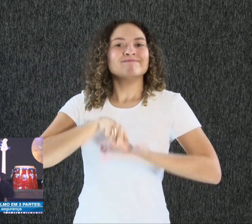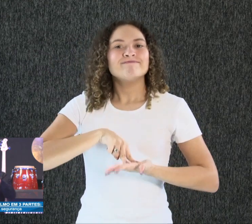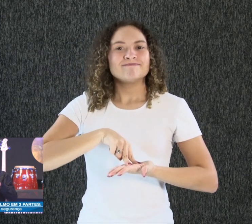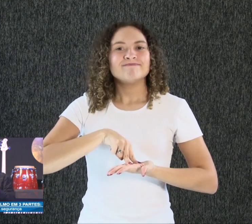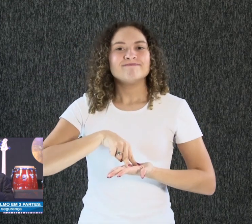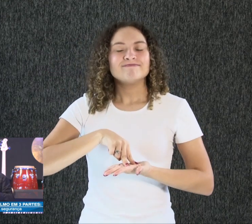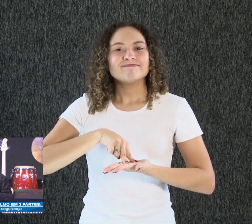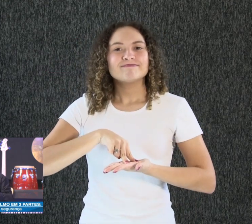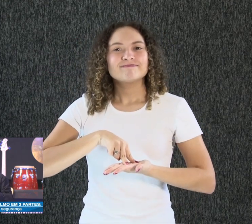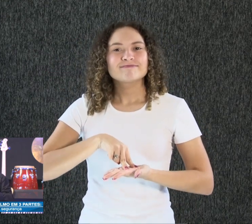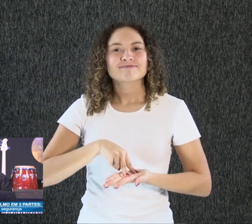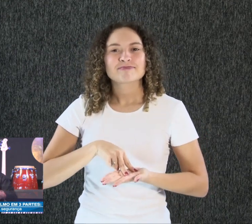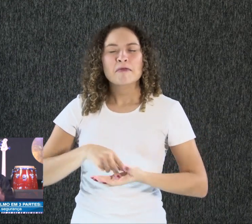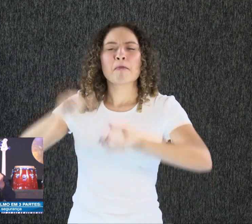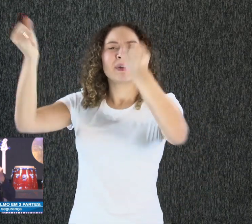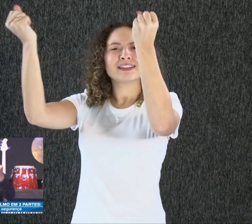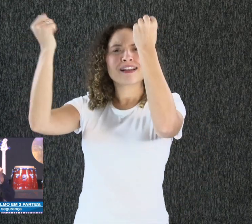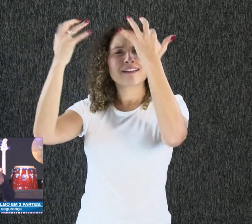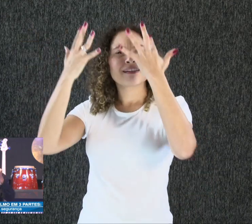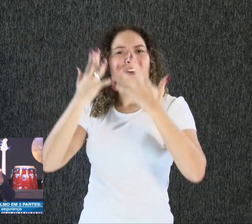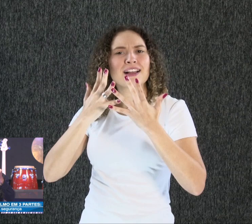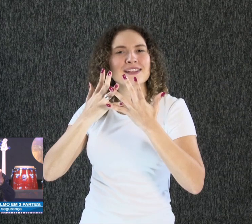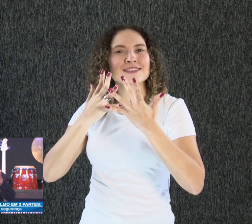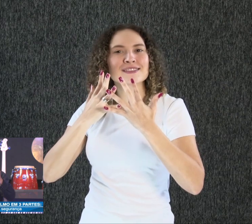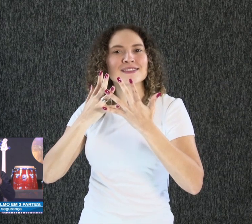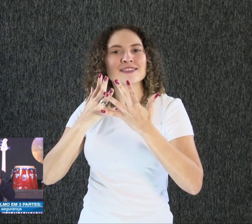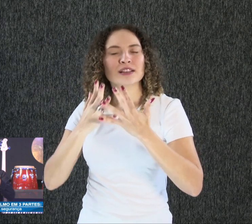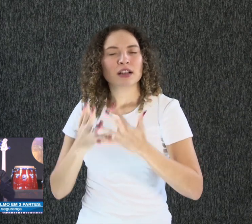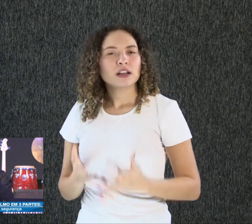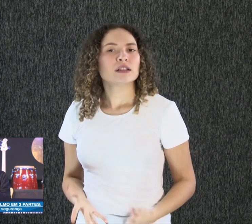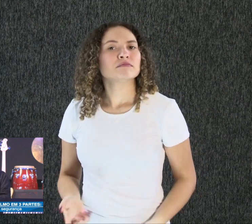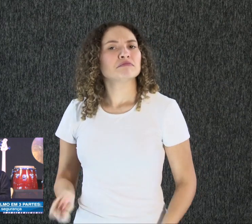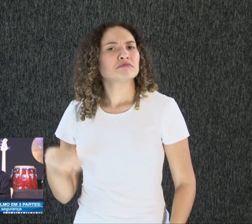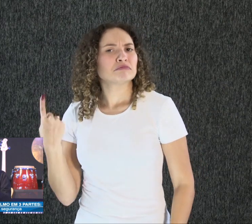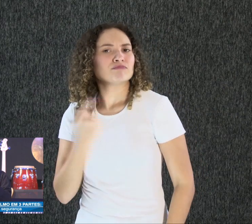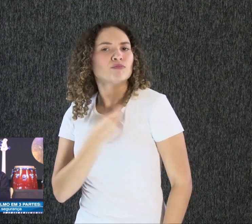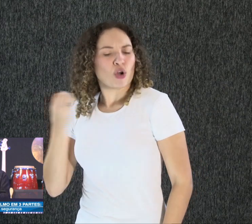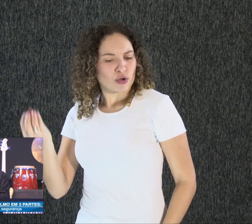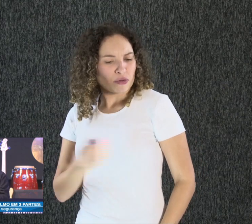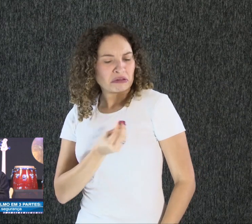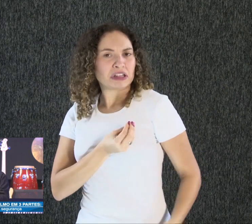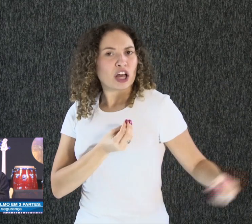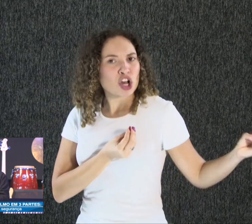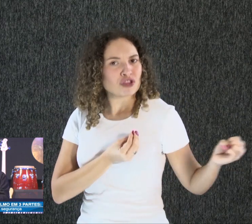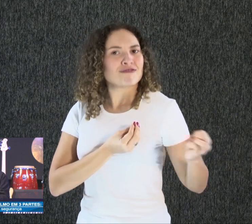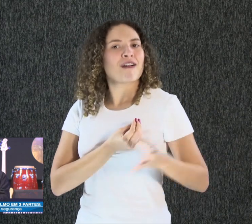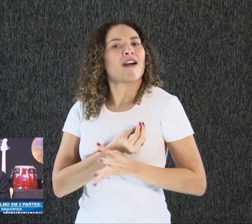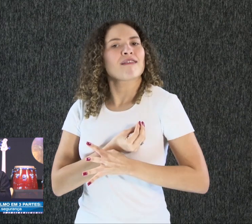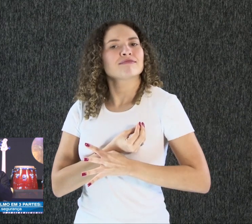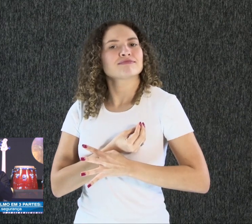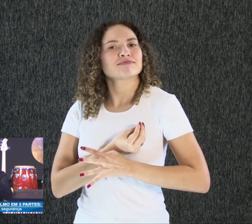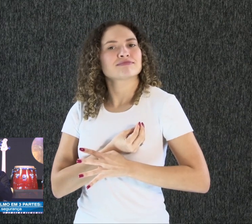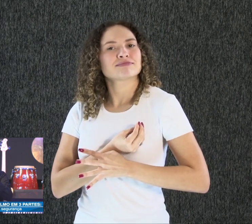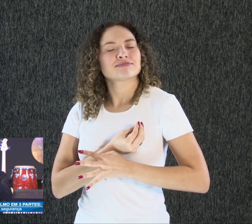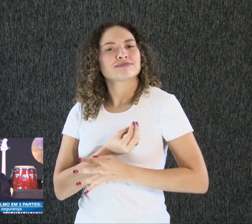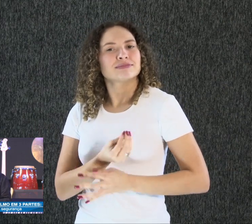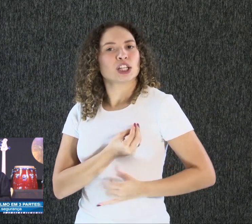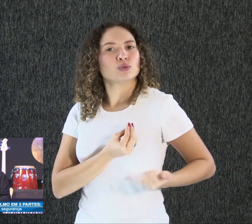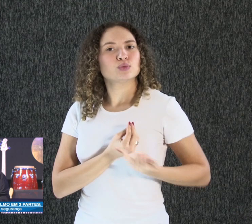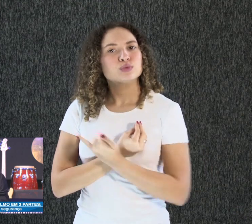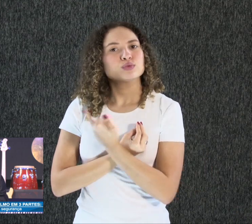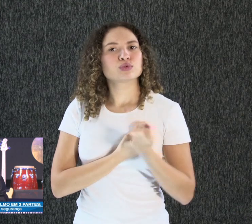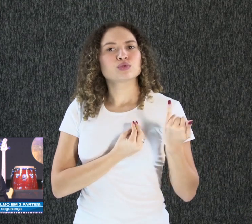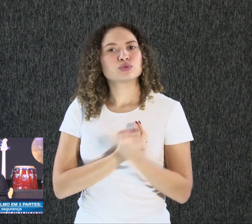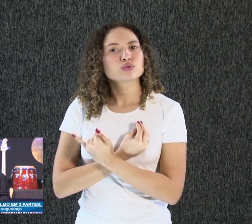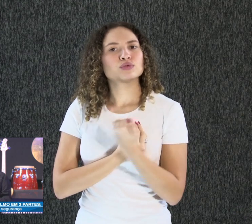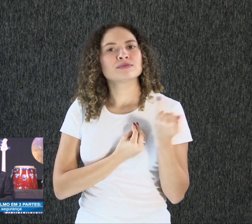te levantar, para te erguer, para te dar graça, para te renovar. Ele quer restaurar